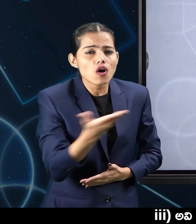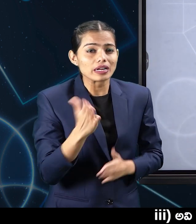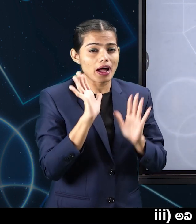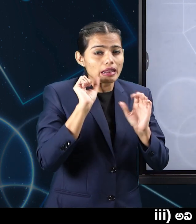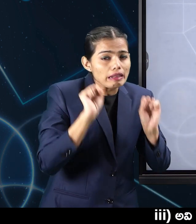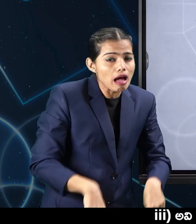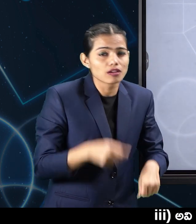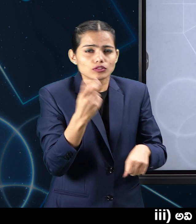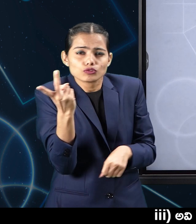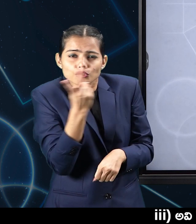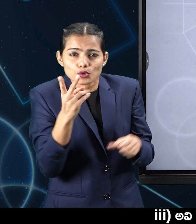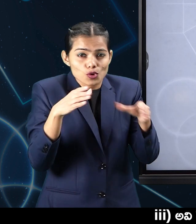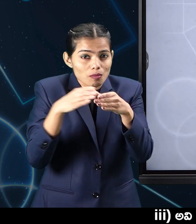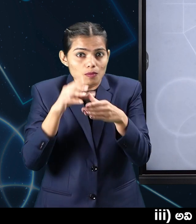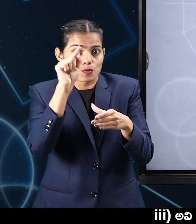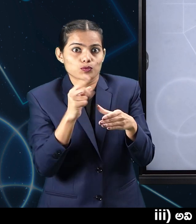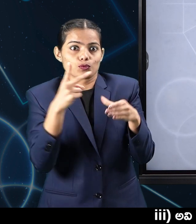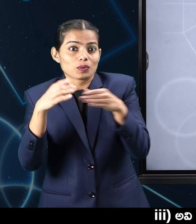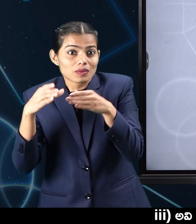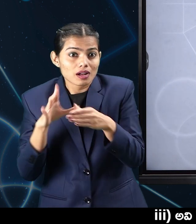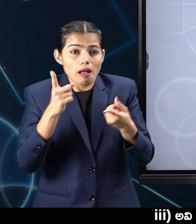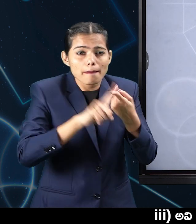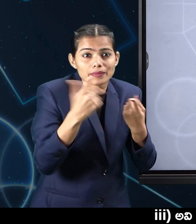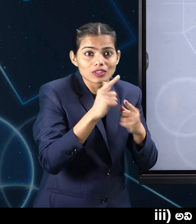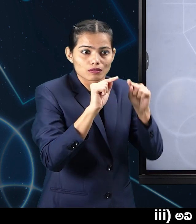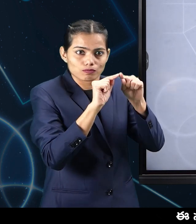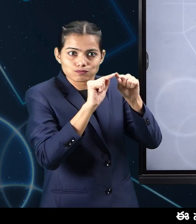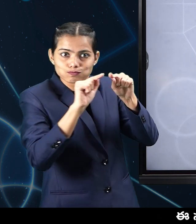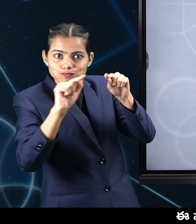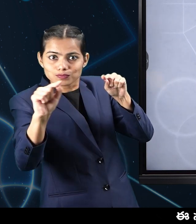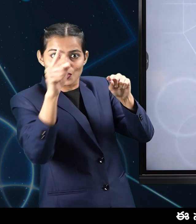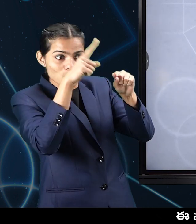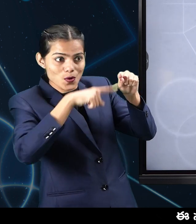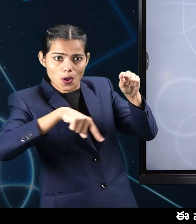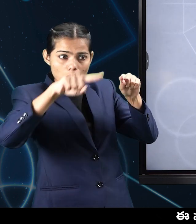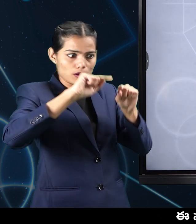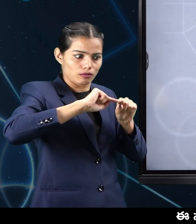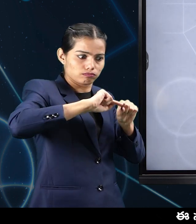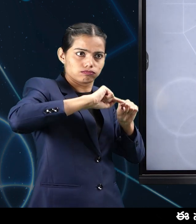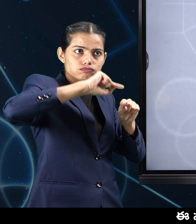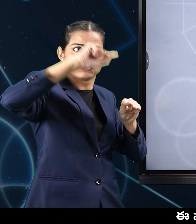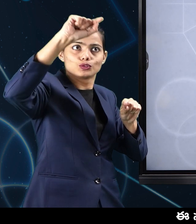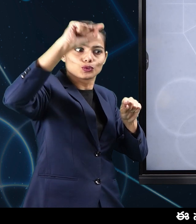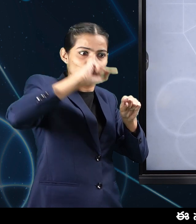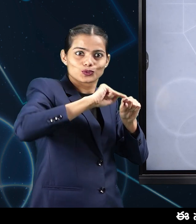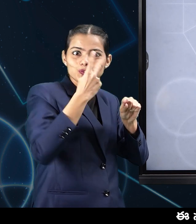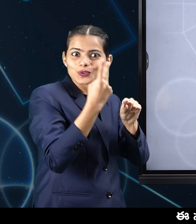మూడు, అవి 2 సాధారణ పాయింట్లను కలిగి ఉంటాయి. ఈ సందర్భంలో పంక్తి సర్కిల్ను కట్ చేస్తుంది.